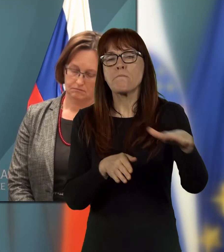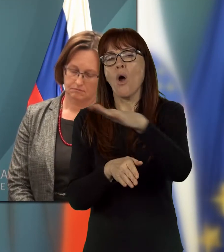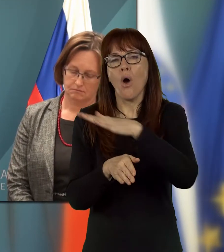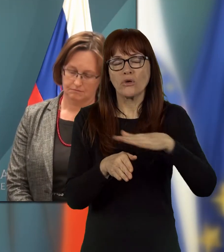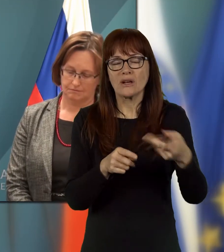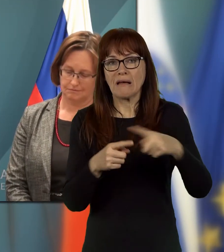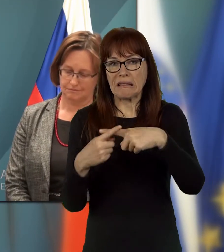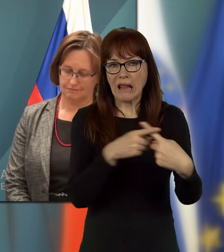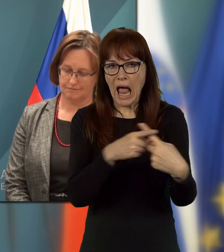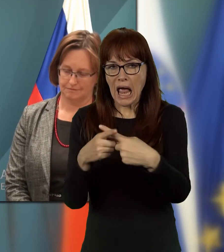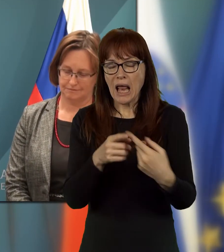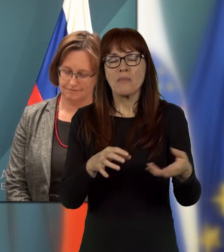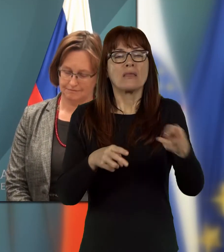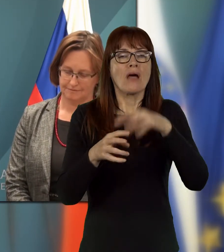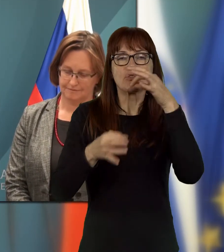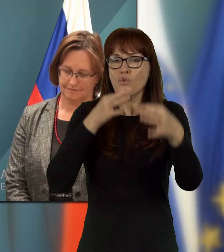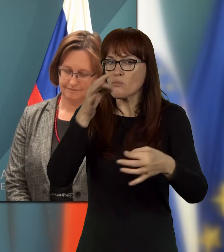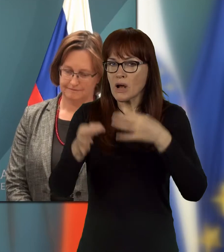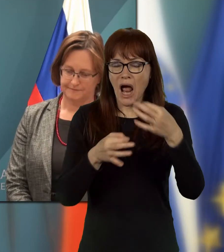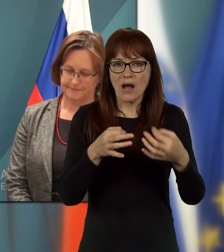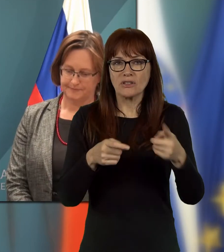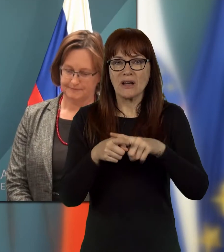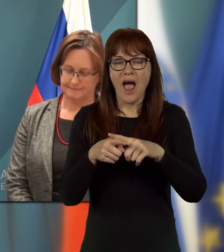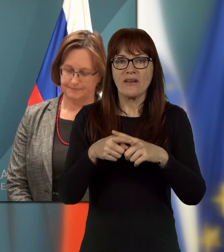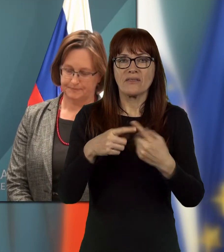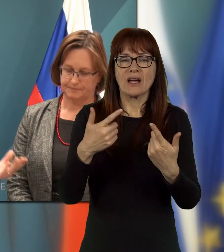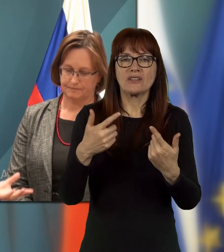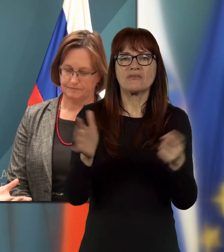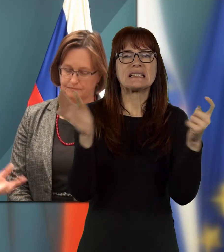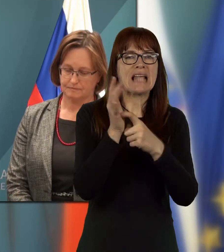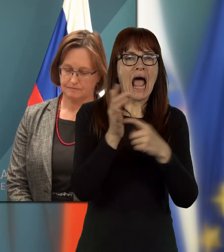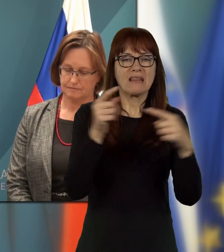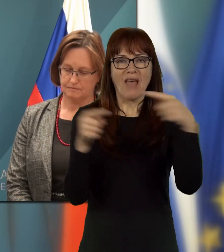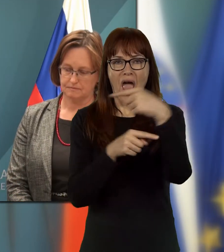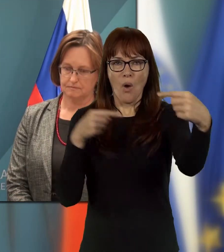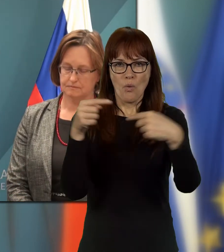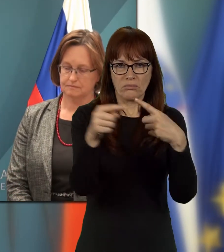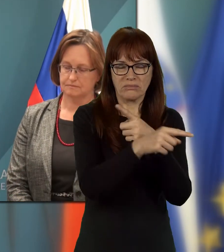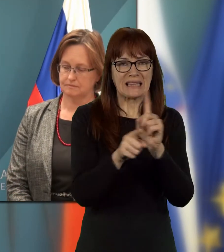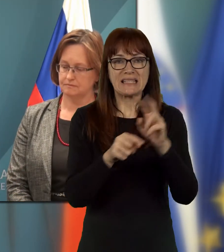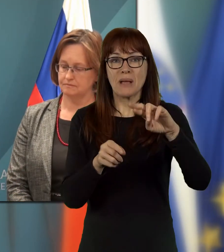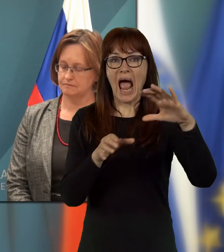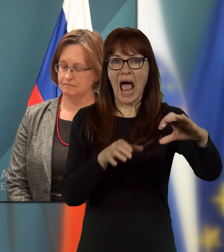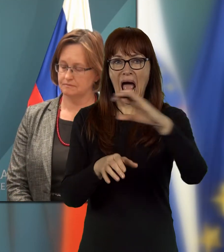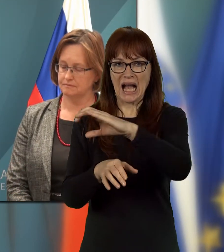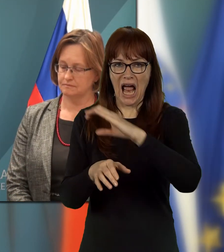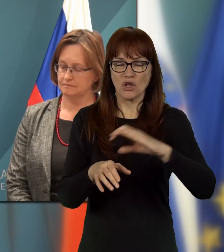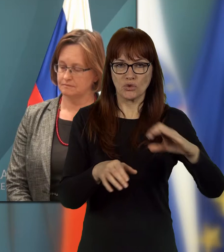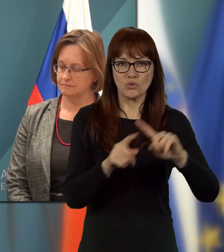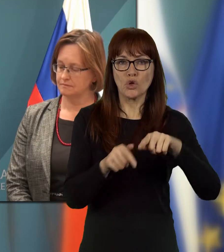imeli največ dilem, največ vprašanj, največ diametralnih zahtev, ne samo